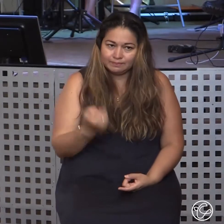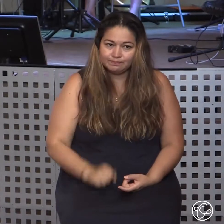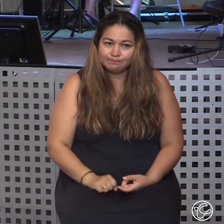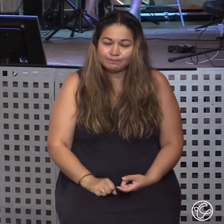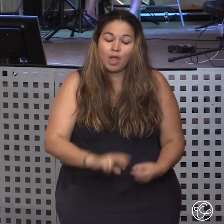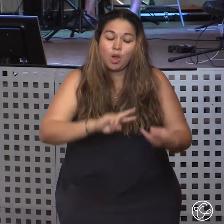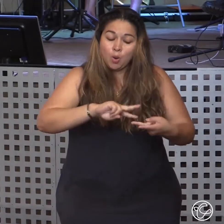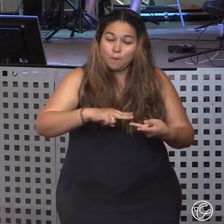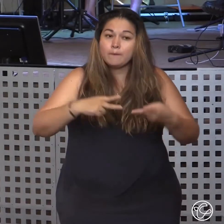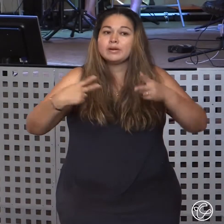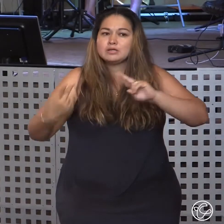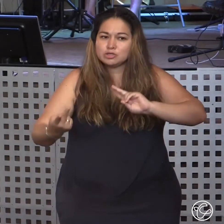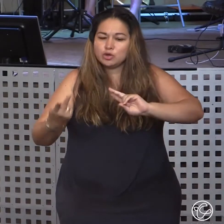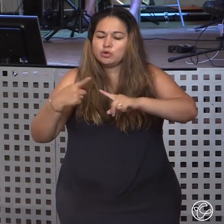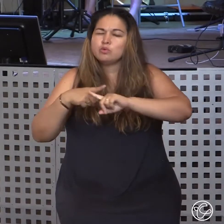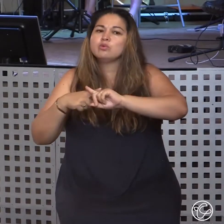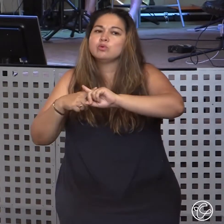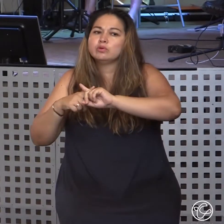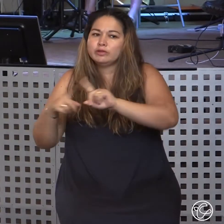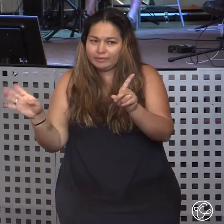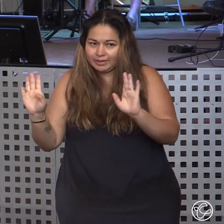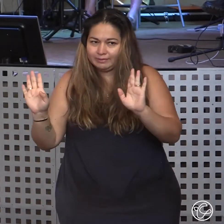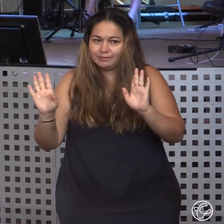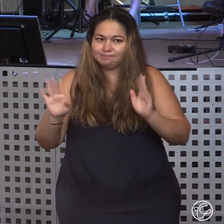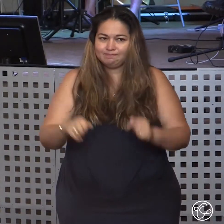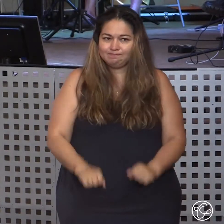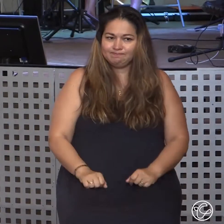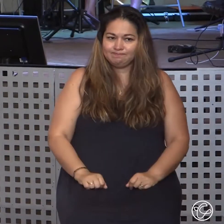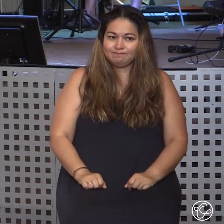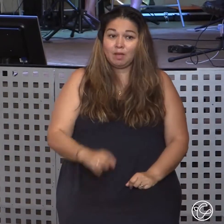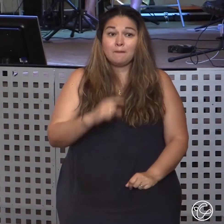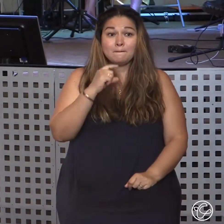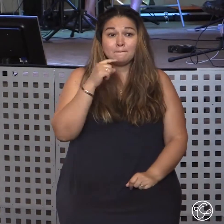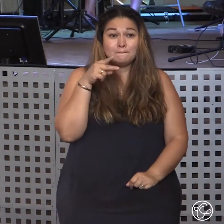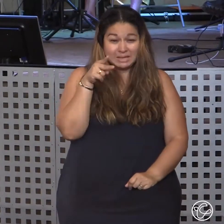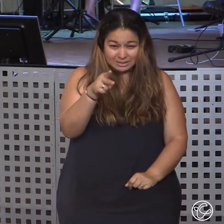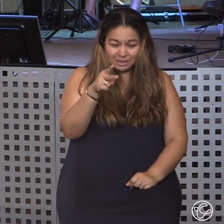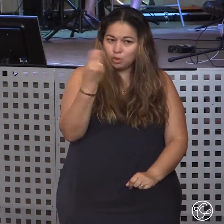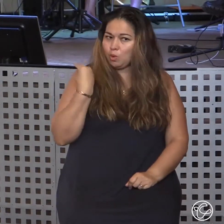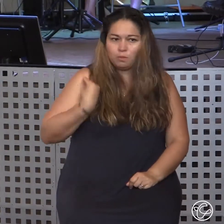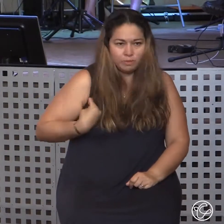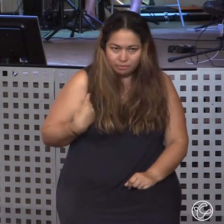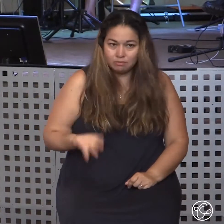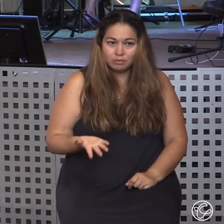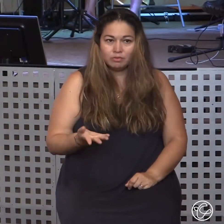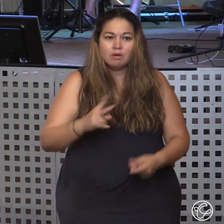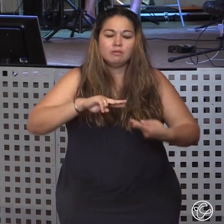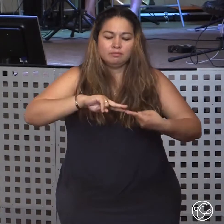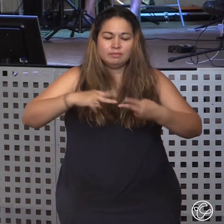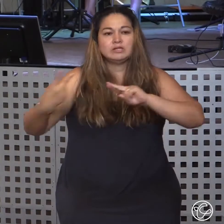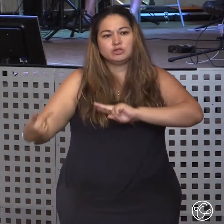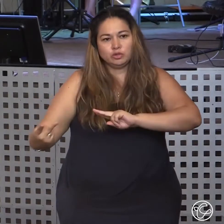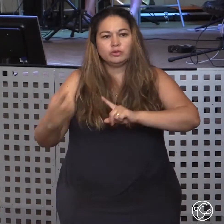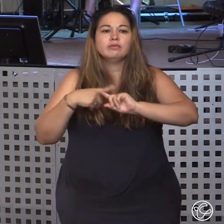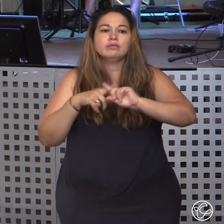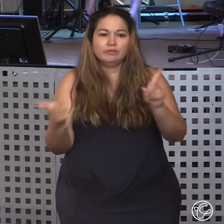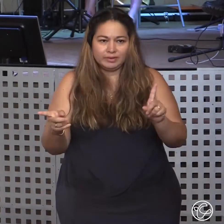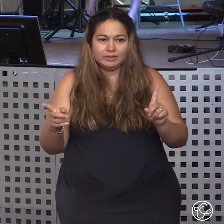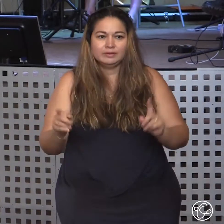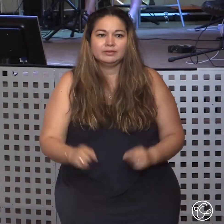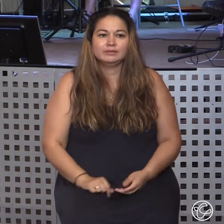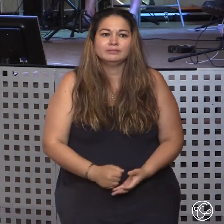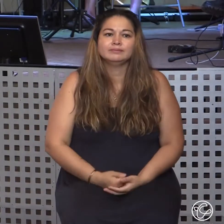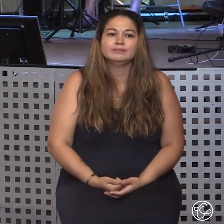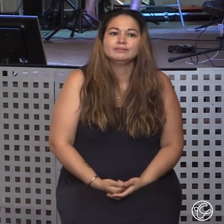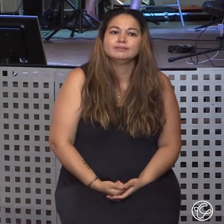versión para hacerte hincapié en lo que quiero decir. Entre muchas cosas de las que habla aquí, podríamos estar hablando de esto, pues yo que sé, un par